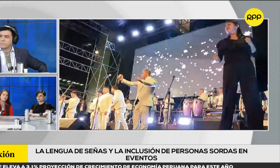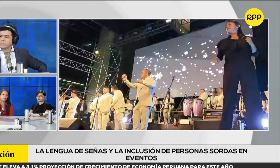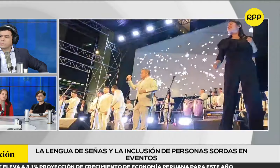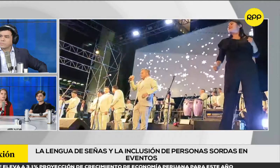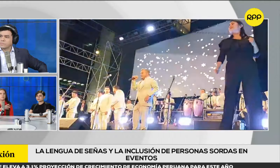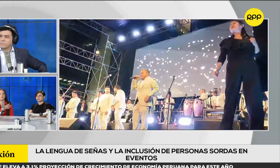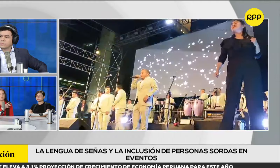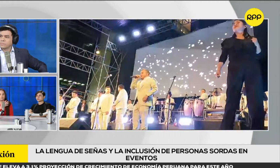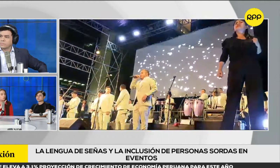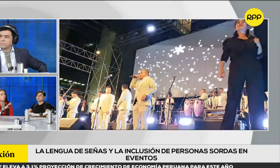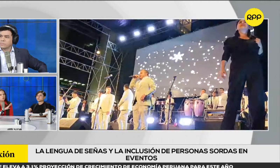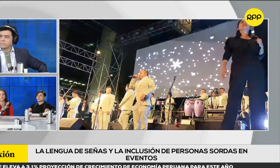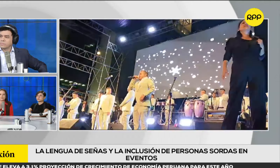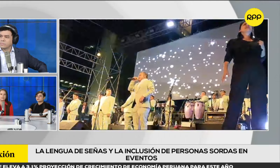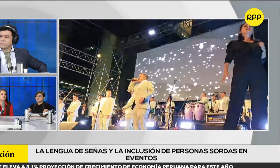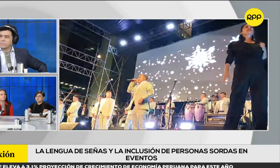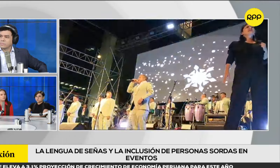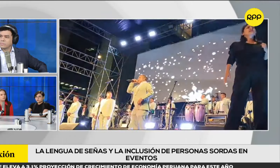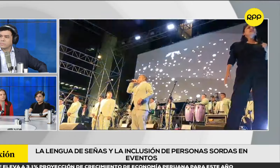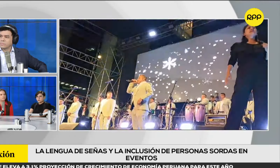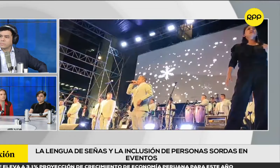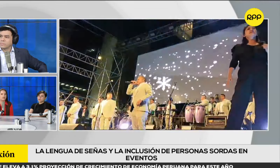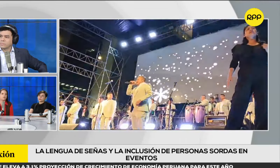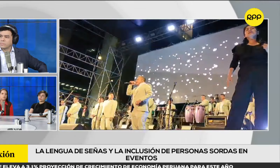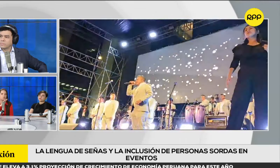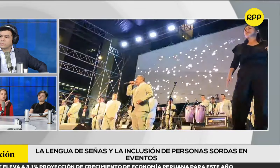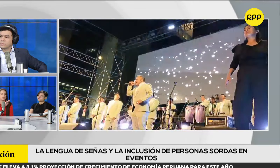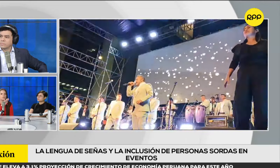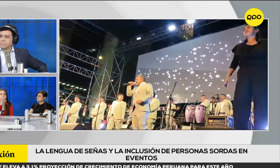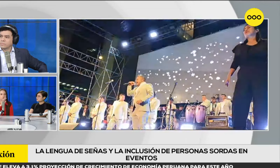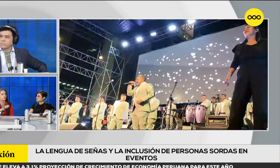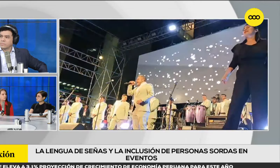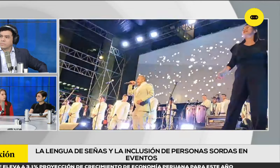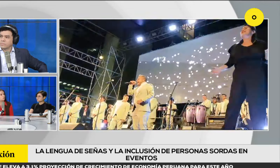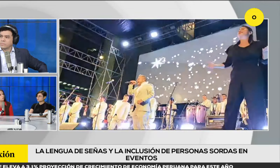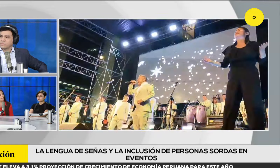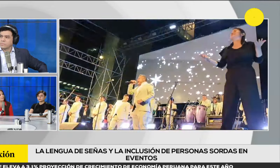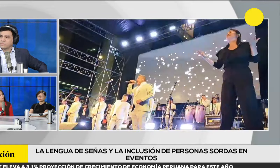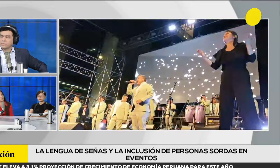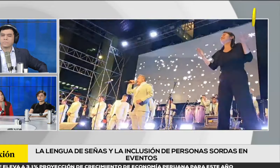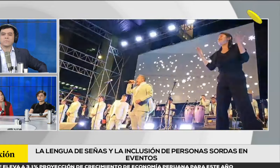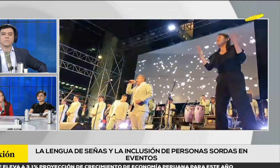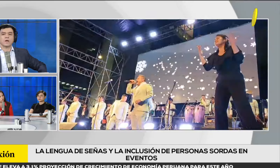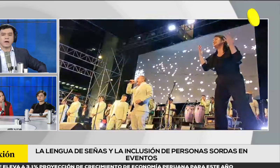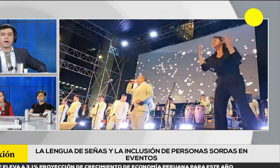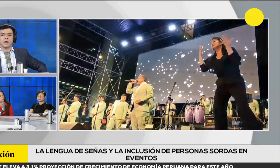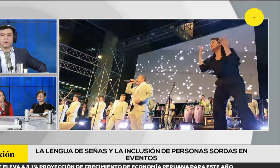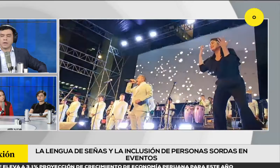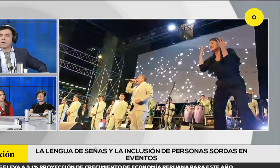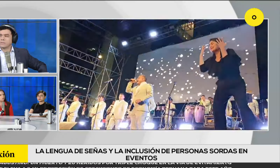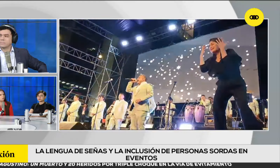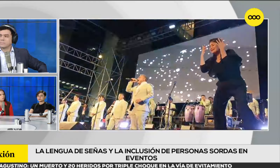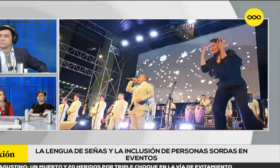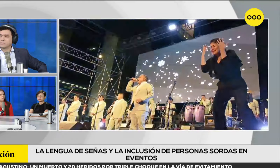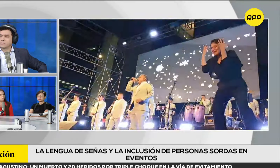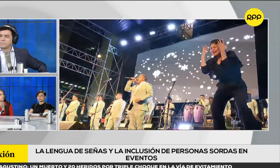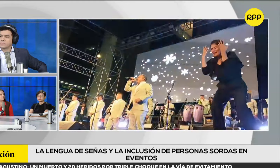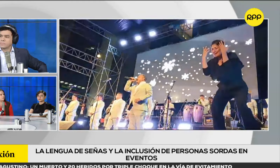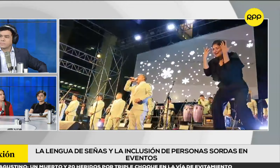la informa. Todo lo que se dijo en el festival estuvo también proyectado en sobretitulación. Y eso ha sido algo muy, muy interesante.